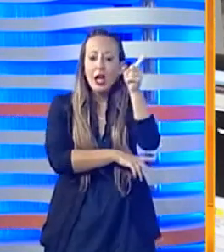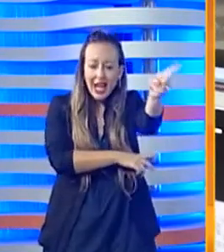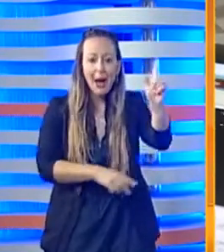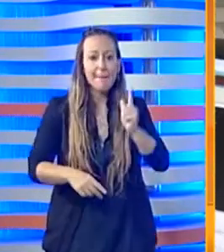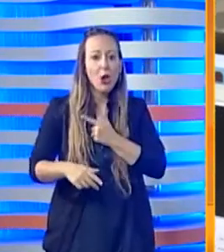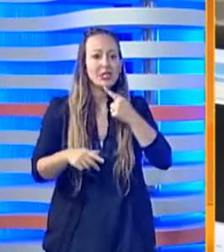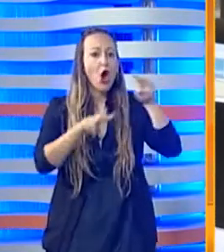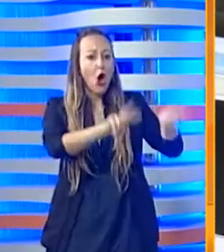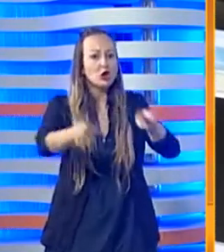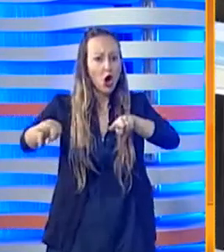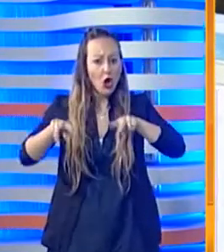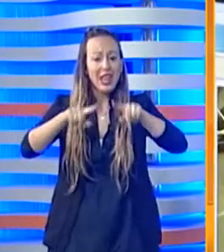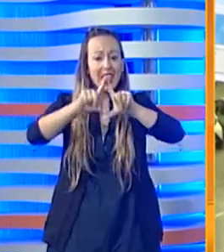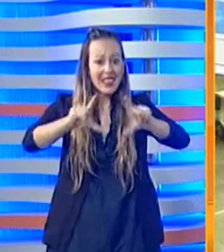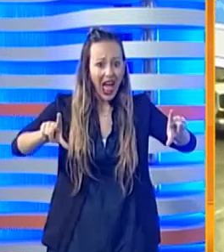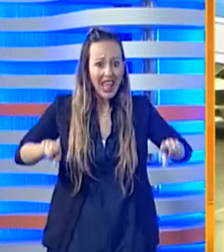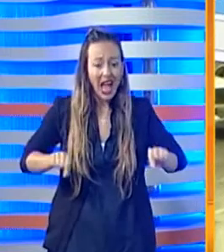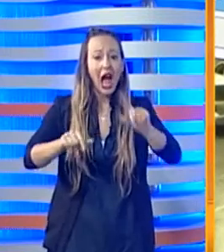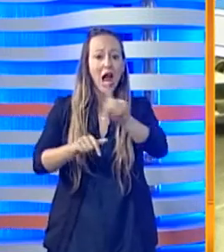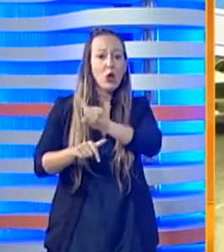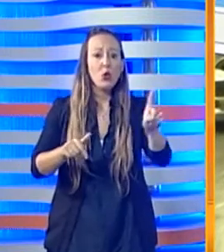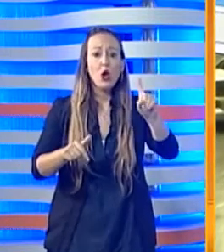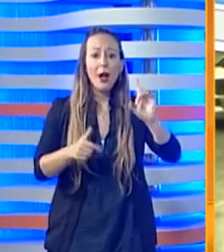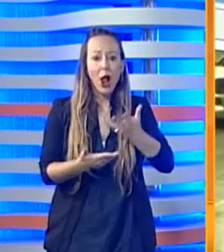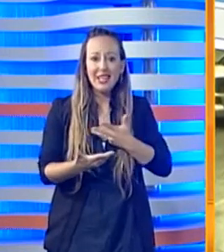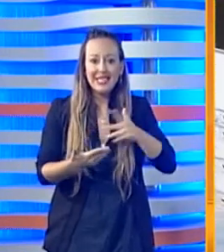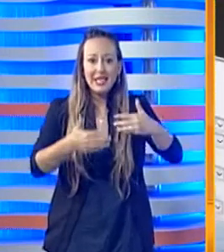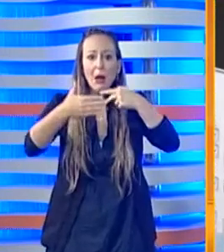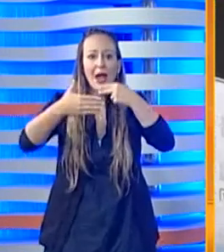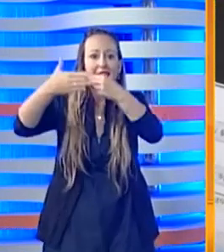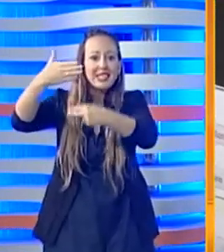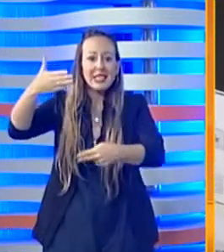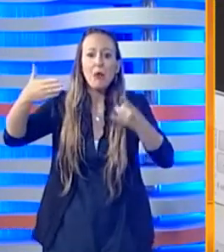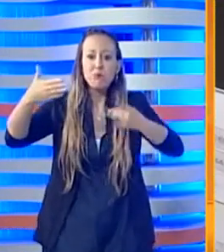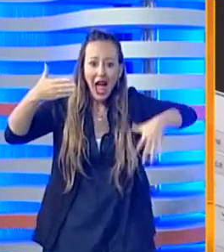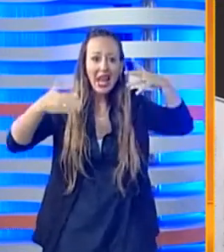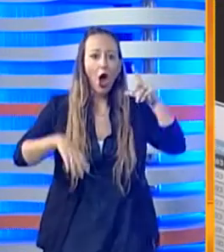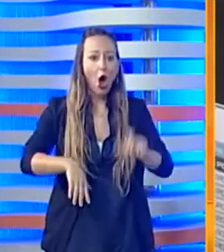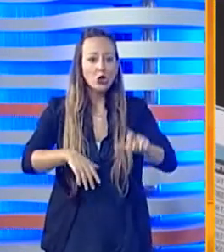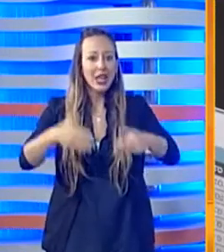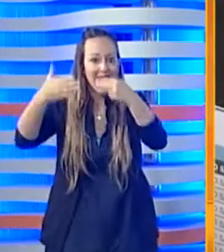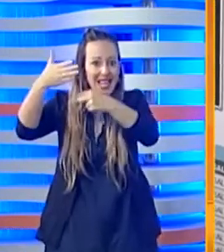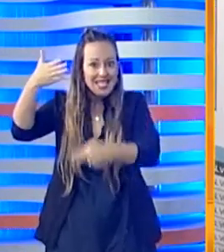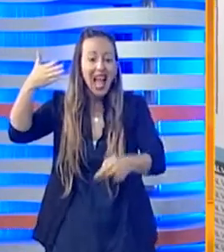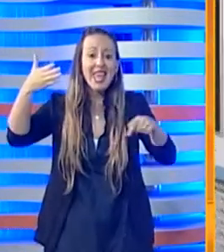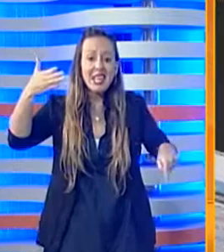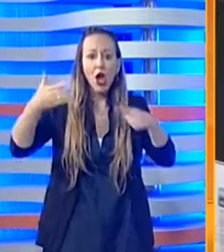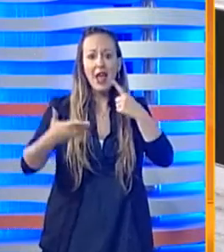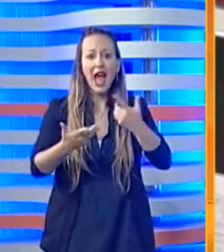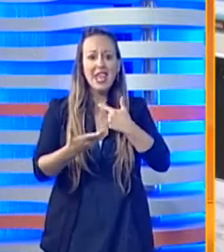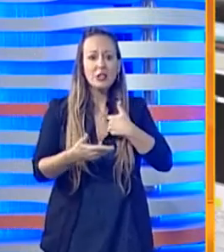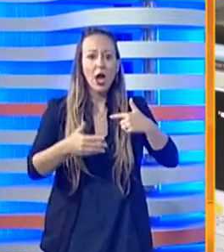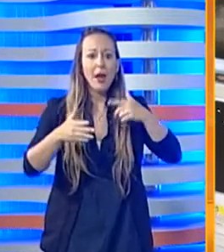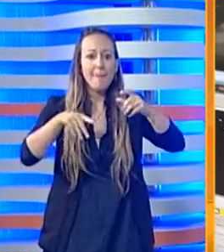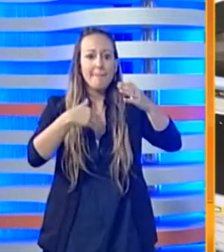ZTL sono collegate con la centrale operativa dei vigili urbani, che controllerà le targhe